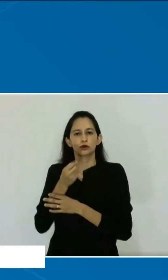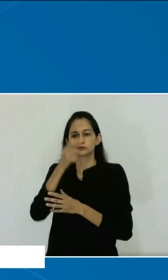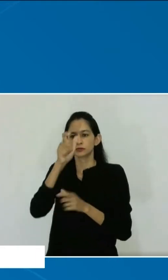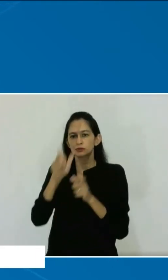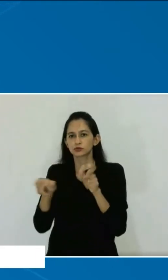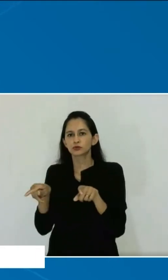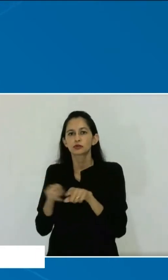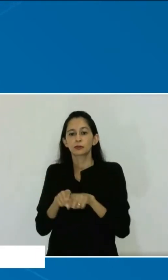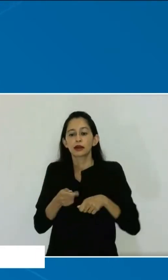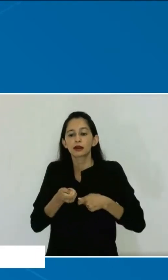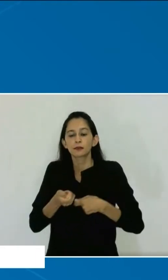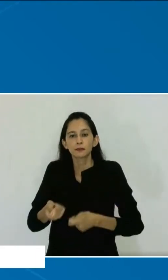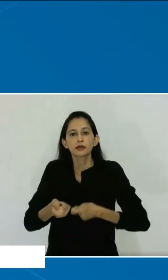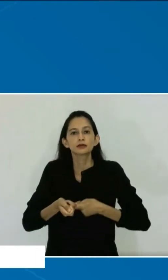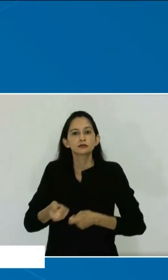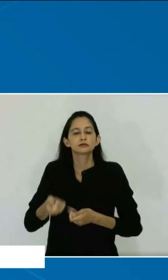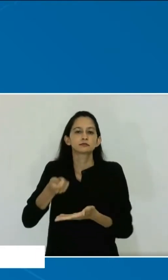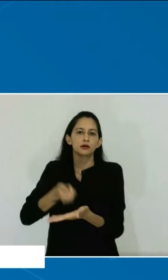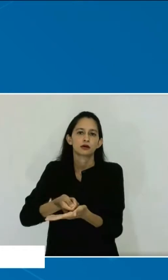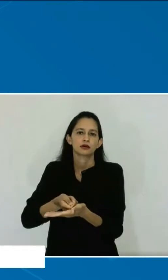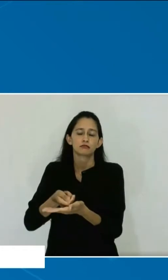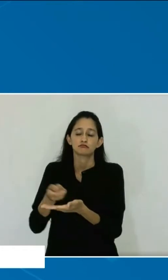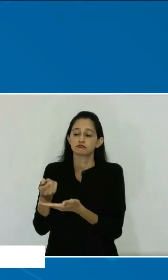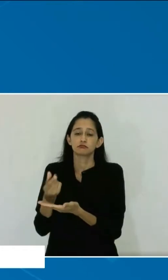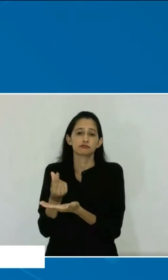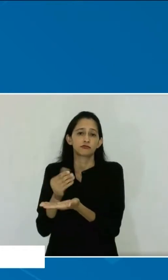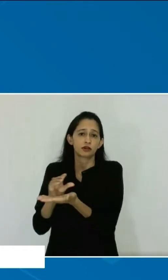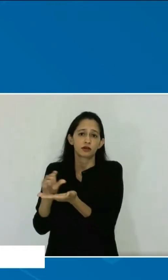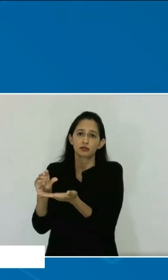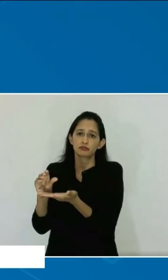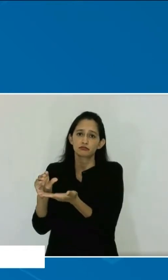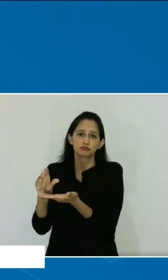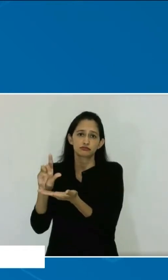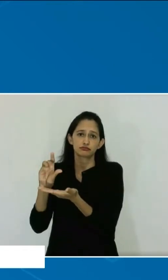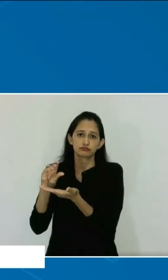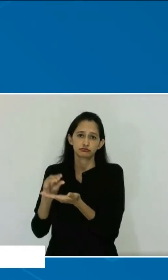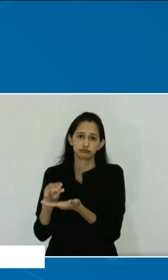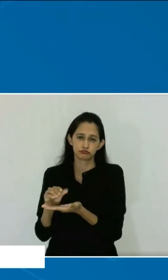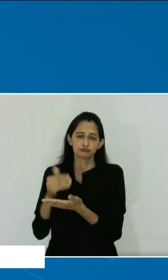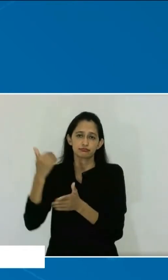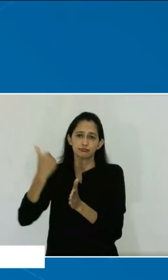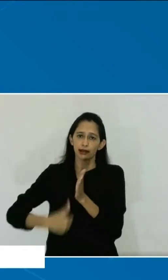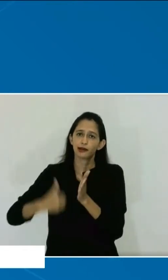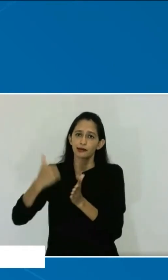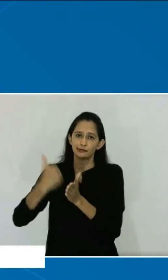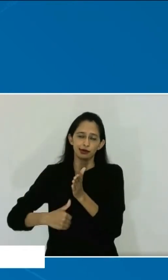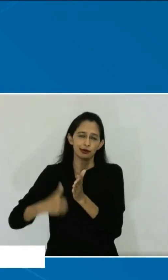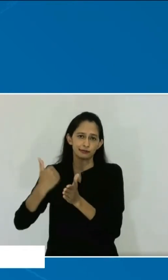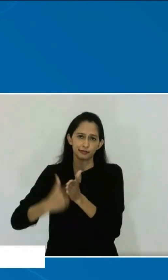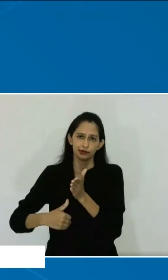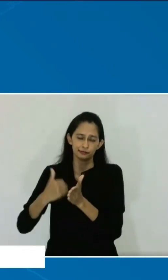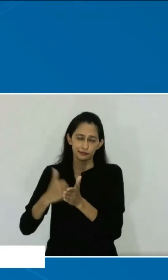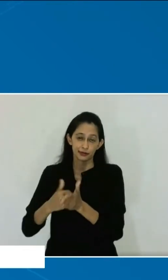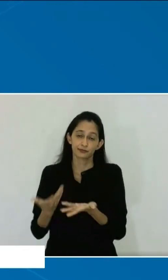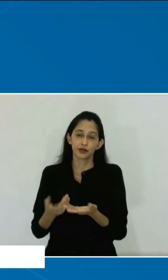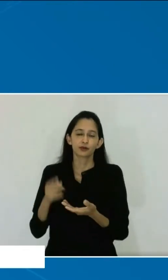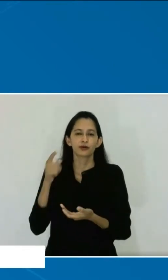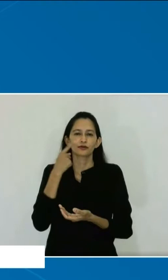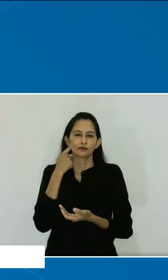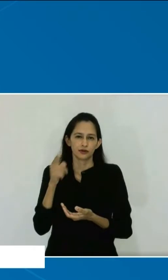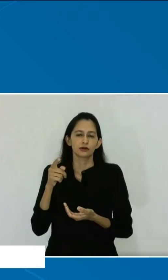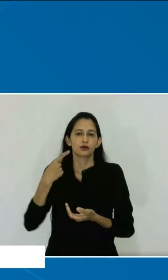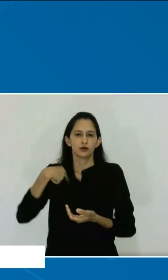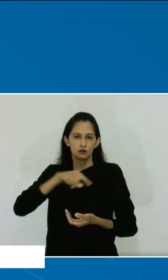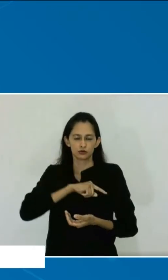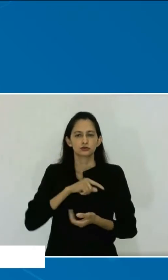bilhão a menos, né? E a Andifes está empenhada junto ao Congresso Nacional,